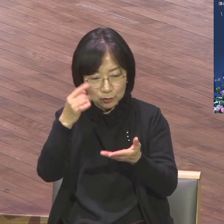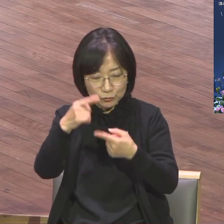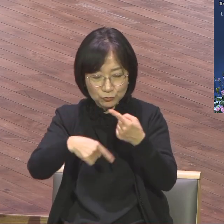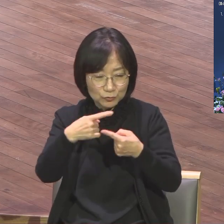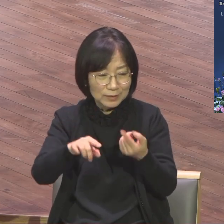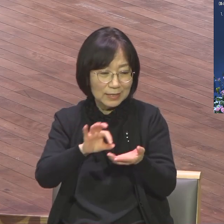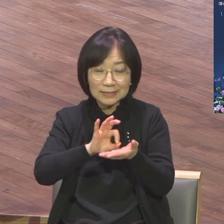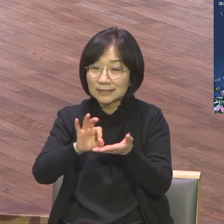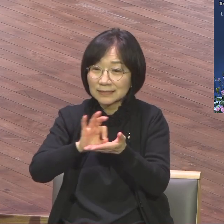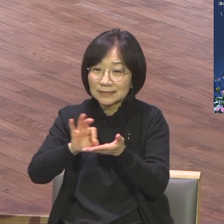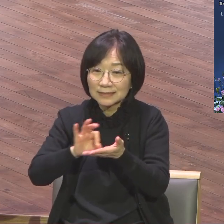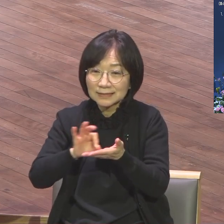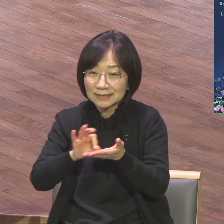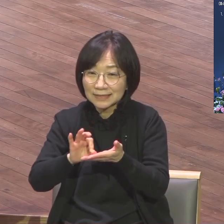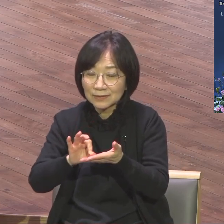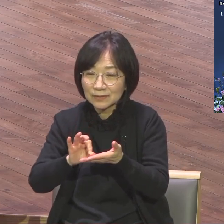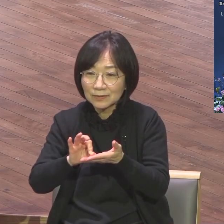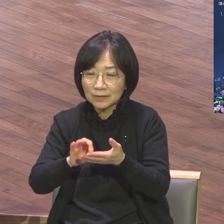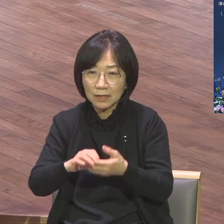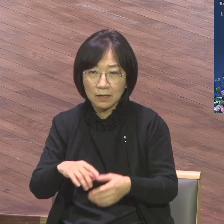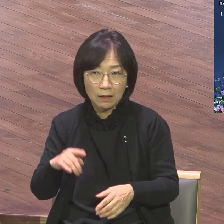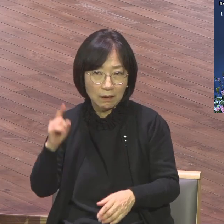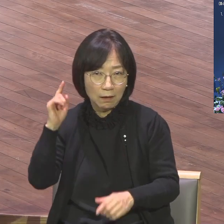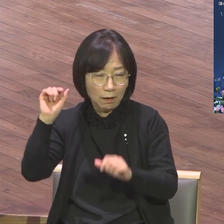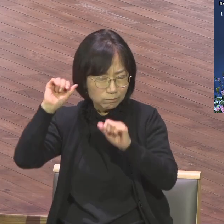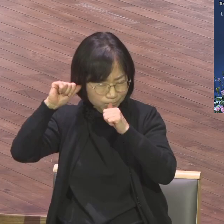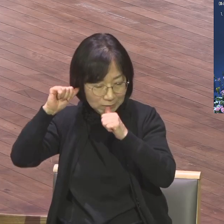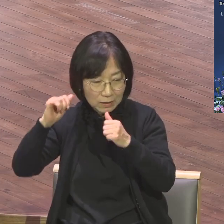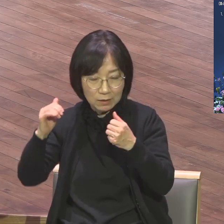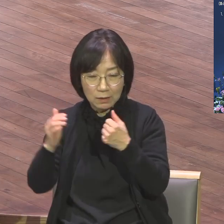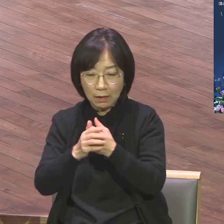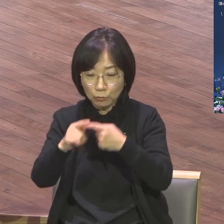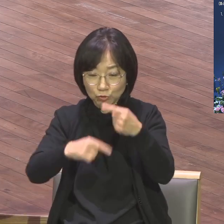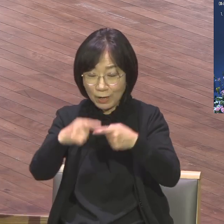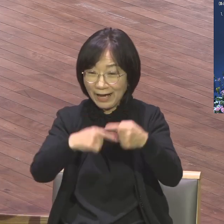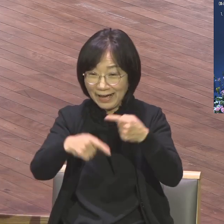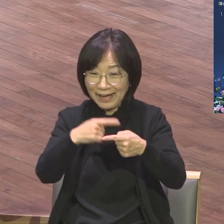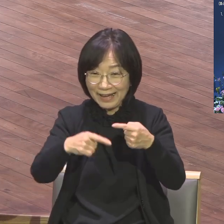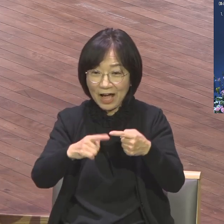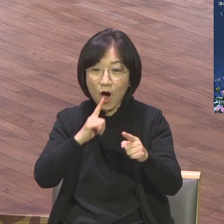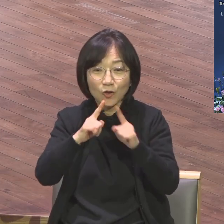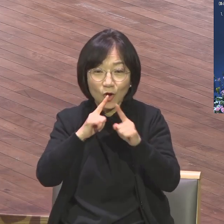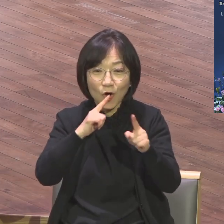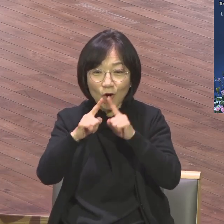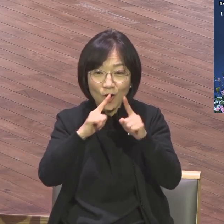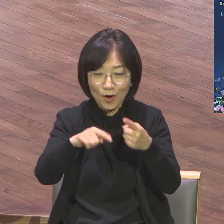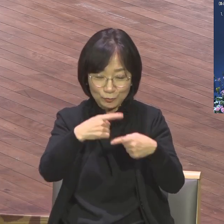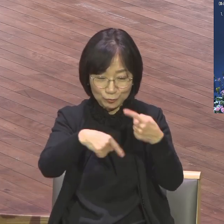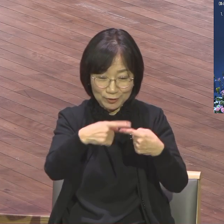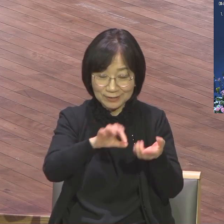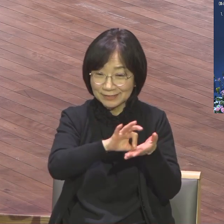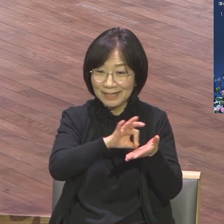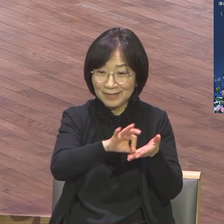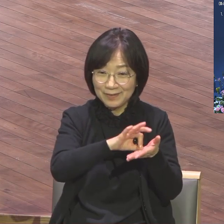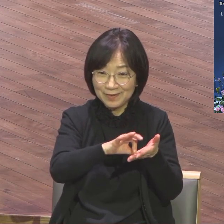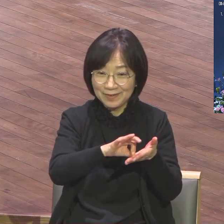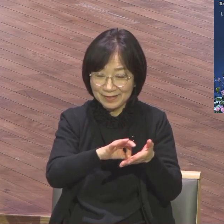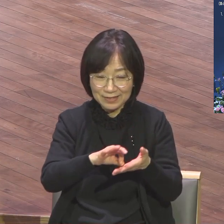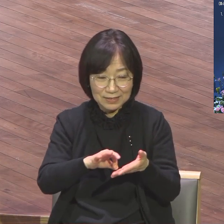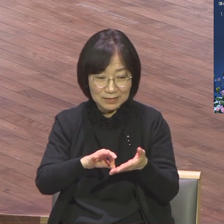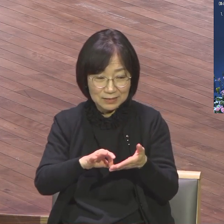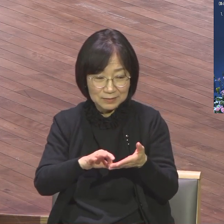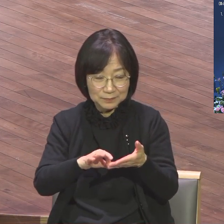수화, 그러니까 전혀 이게 들리지 않게 된 수화로 모국어를 가지고 모국어가 농인들은